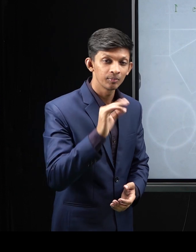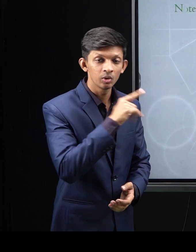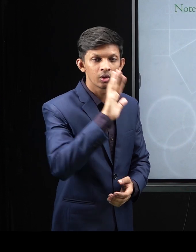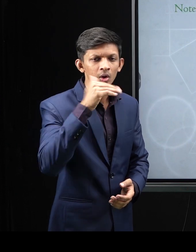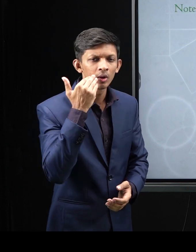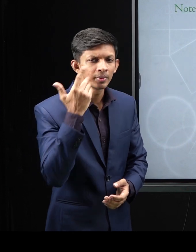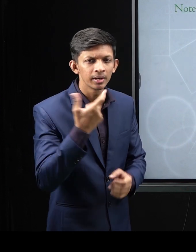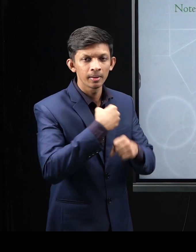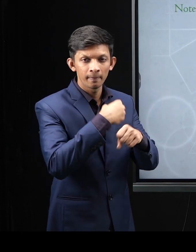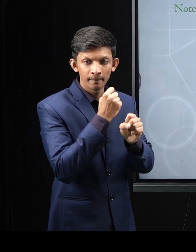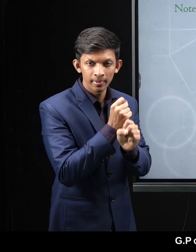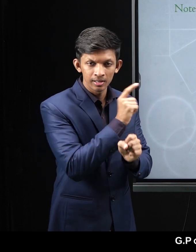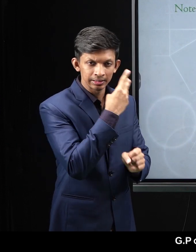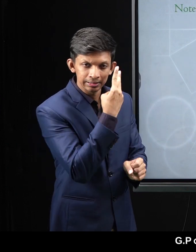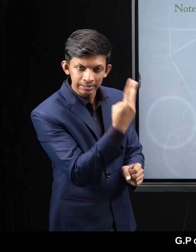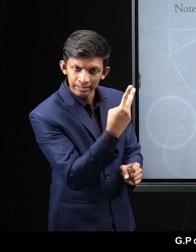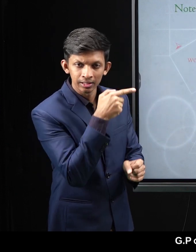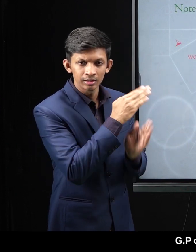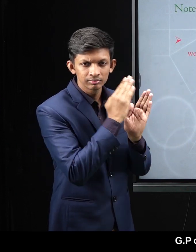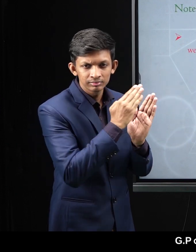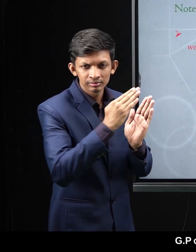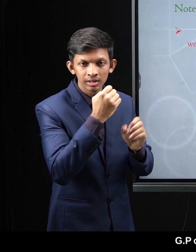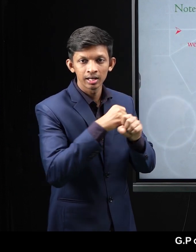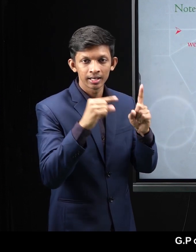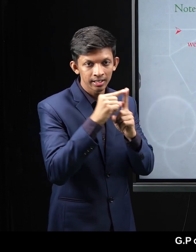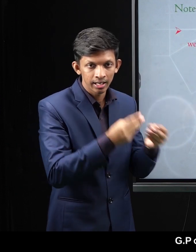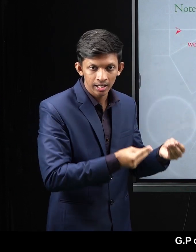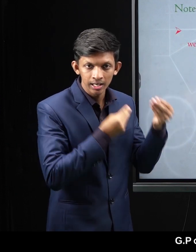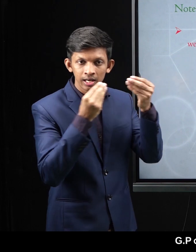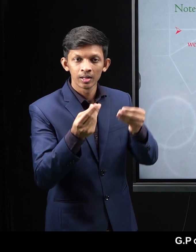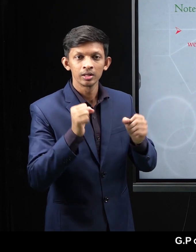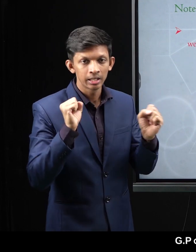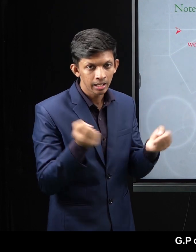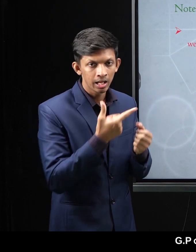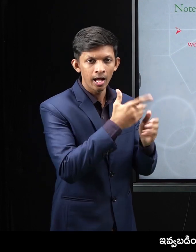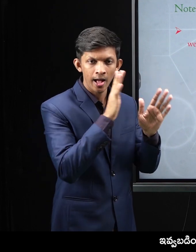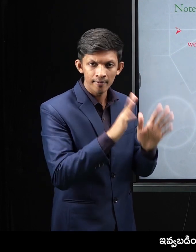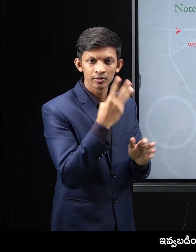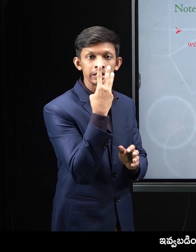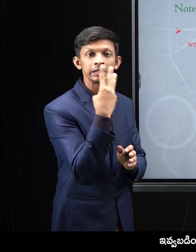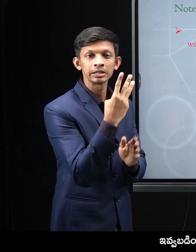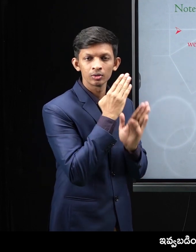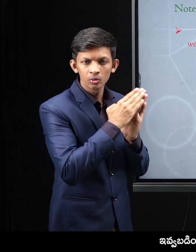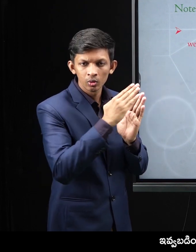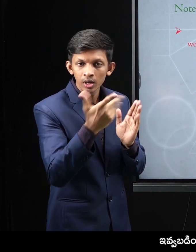గమనిక: జీపీ యొక్క 3 వరుస పదాల ఉత్పత్తి అయినప్పుడు ఇవ్వబడింది మనం 3